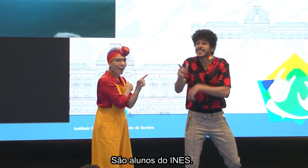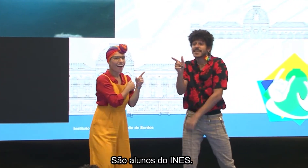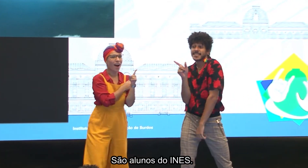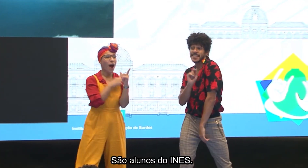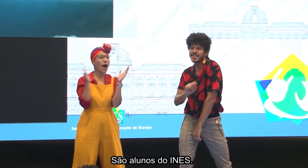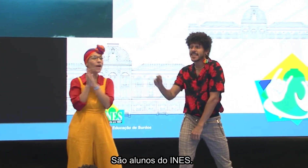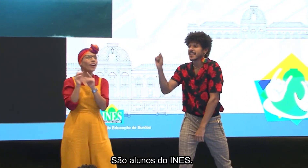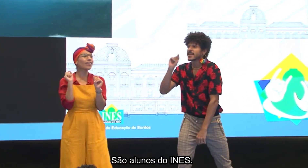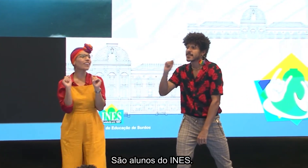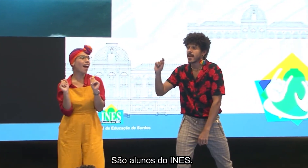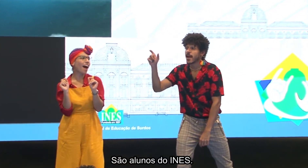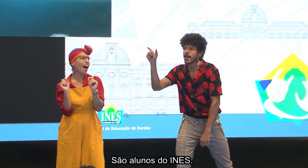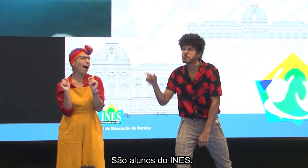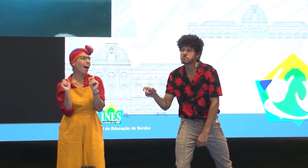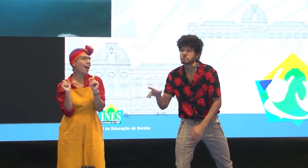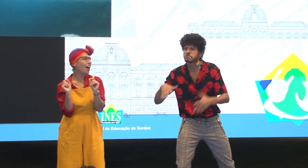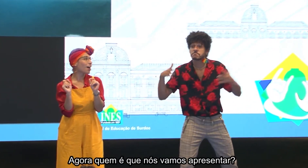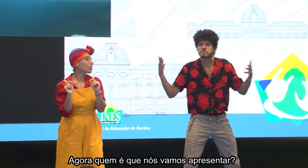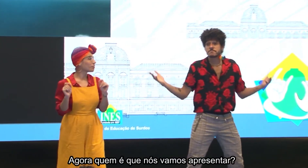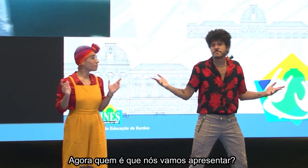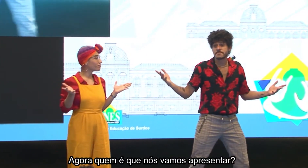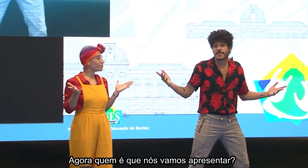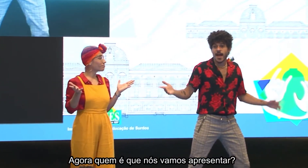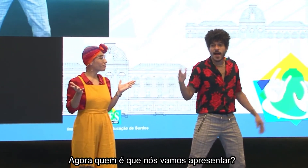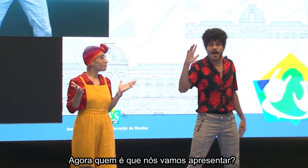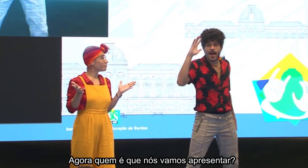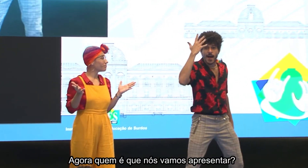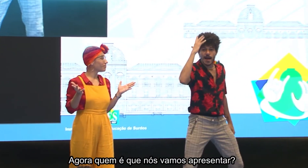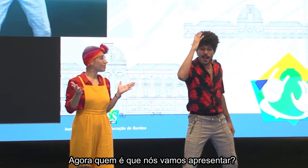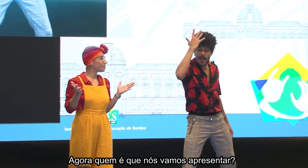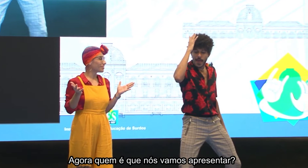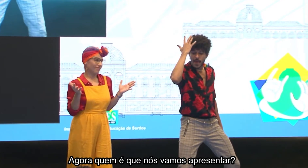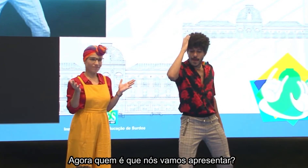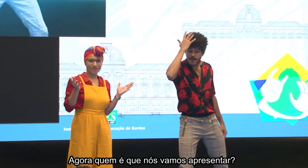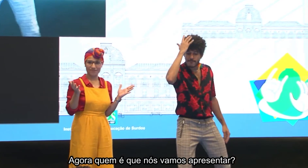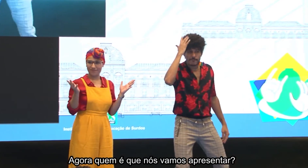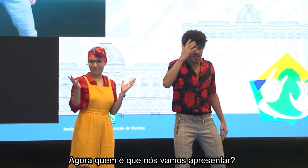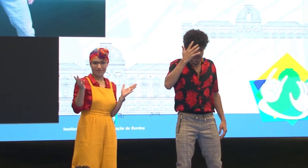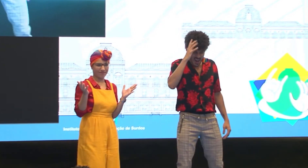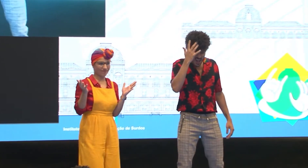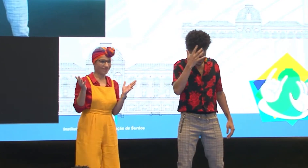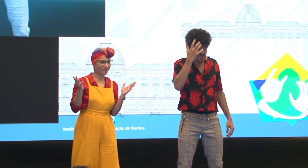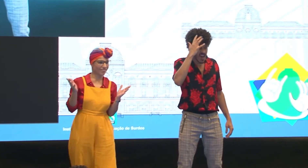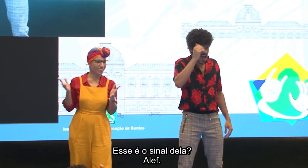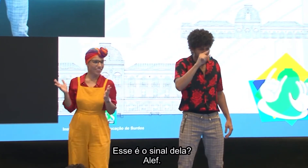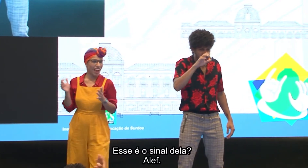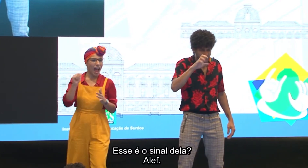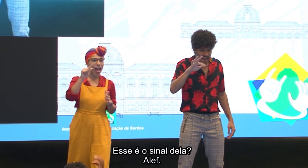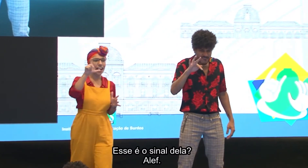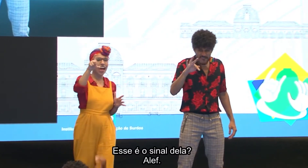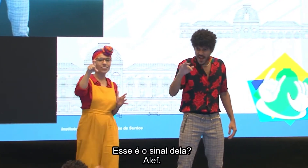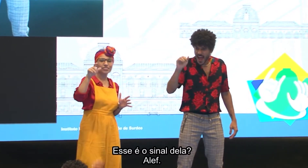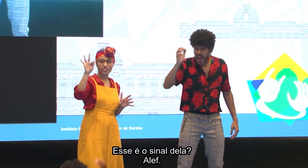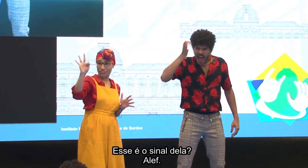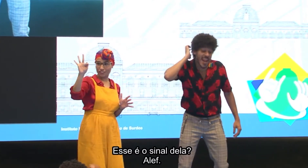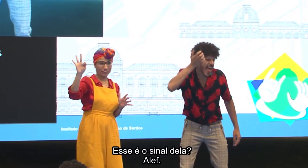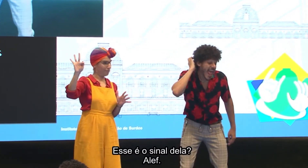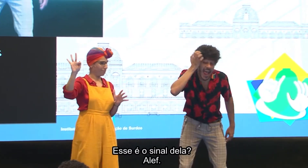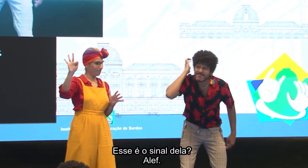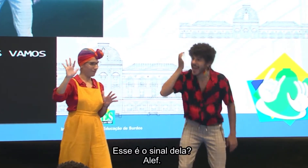São alunos do INES. E agora quem é que nós vamos apresentar? Esse é o sinal dela? Aleph?